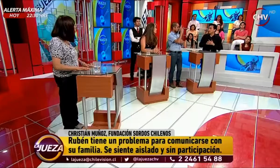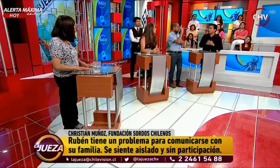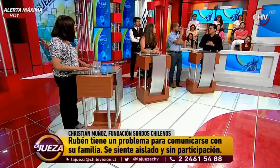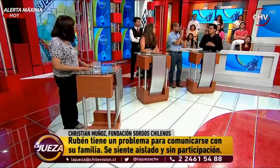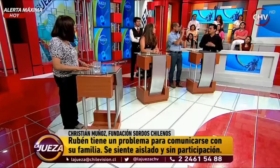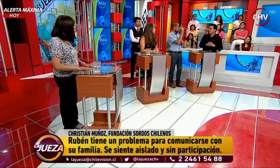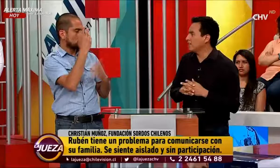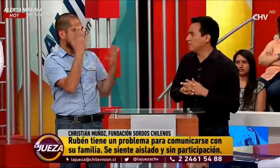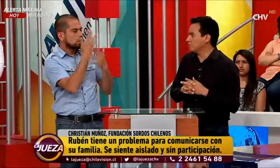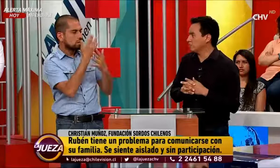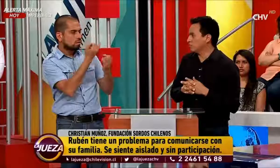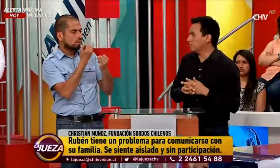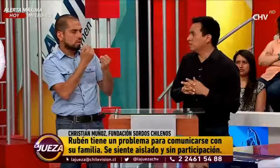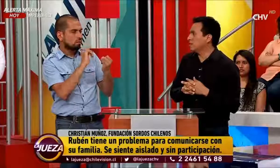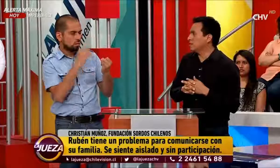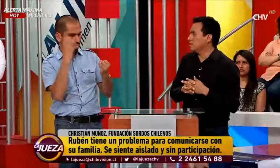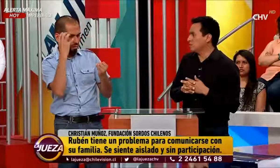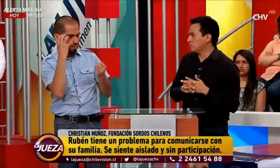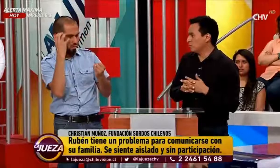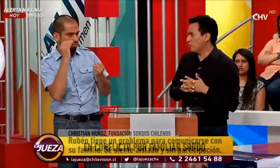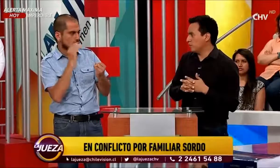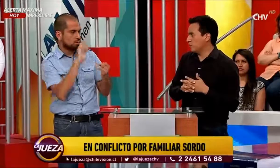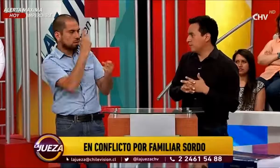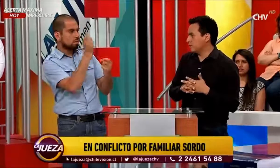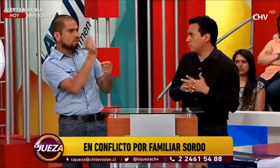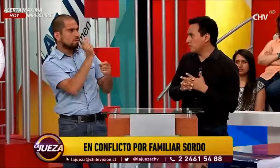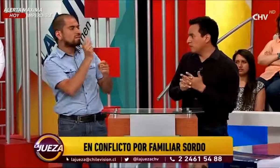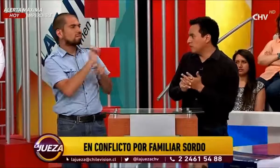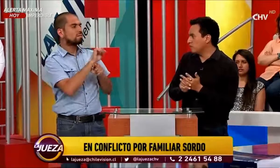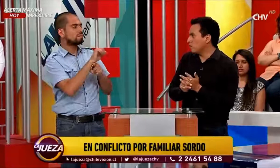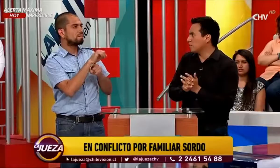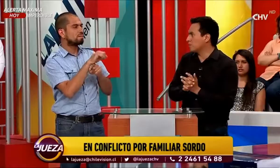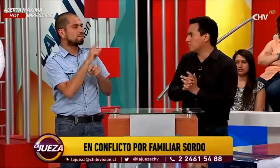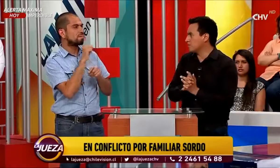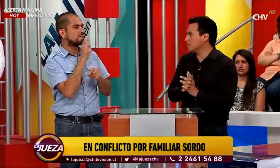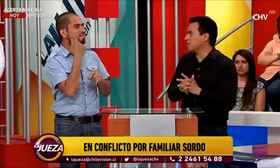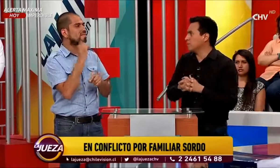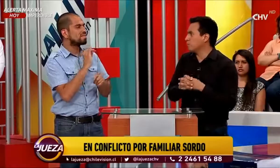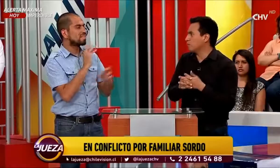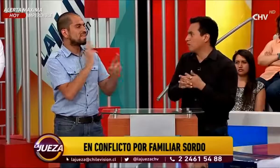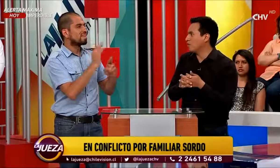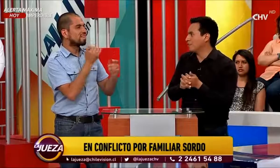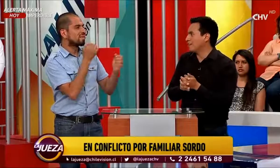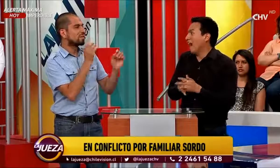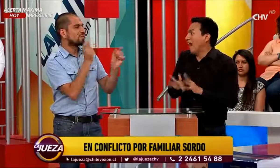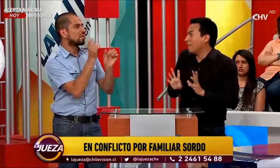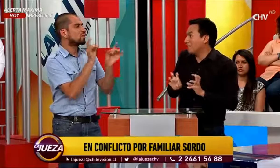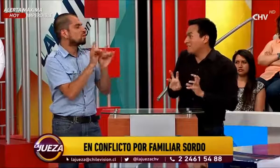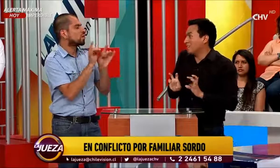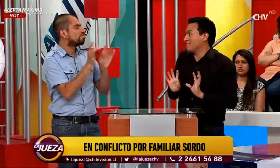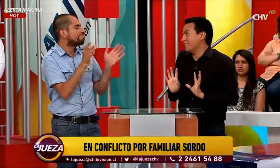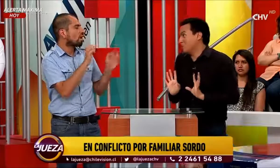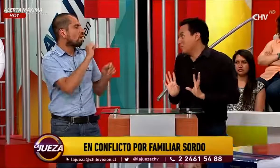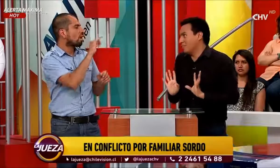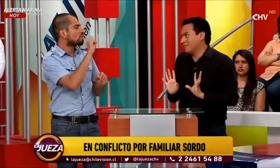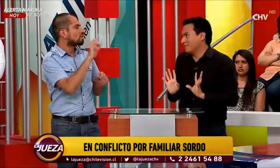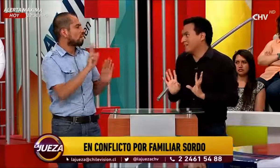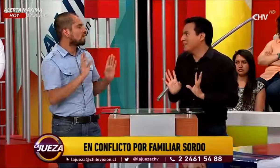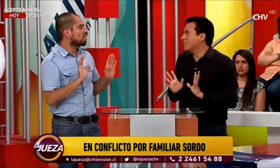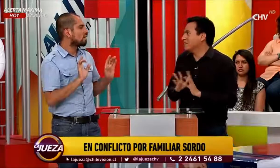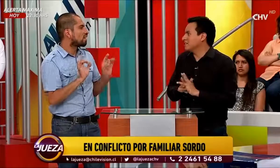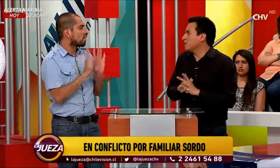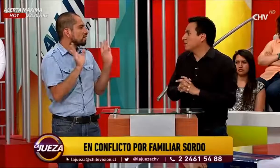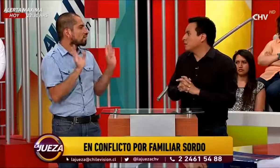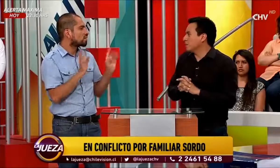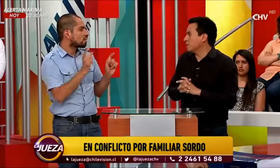visuales, se confunde o malentiende las cosas. La información puede ser una de una forma recibida y después puede comprender algo y dice que sí entiende, pero realmente